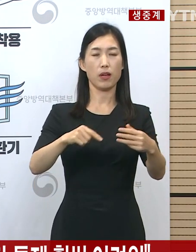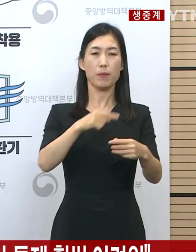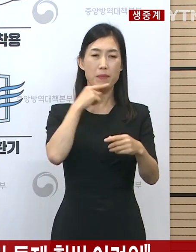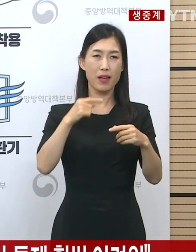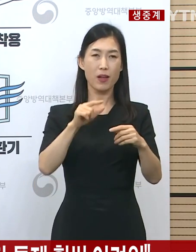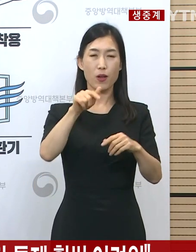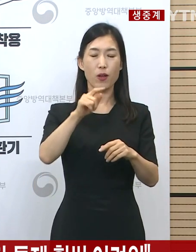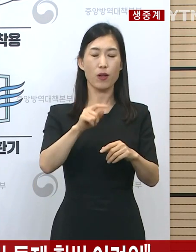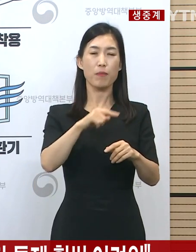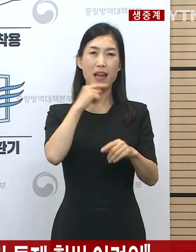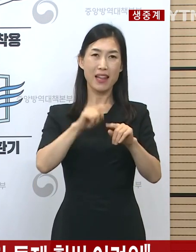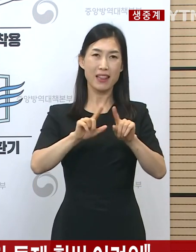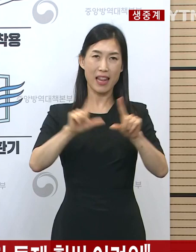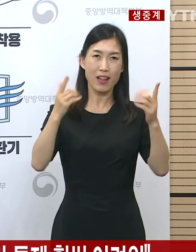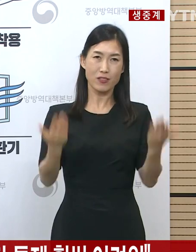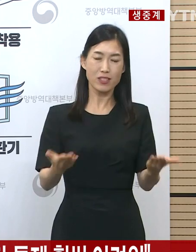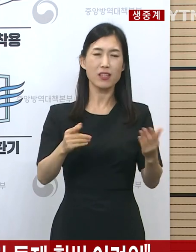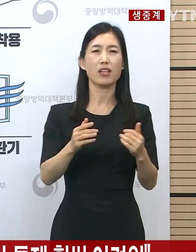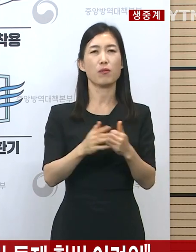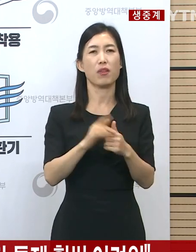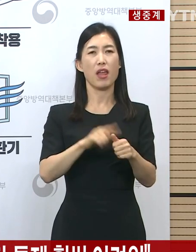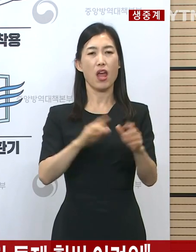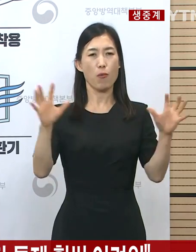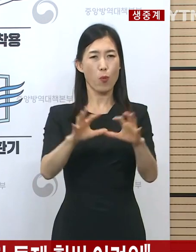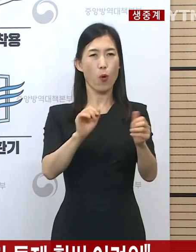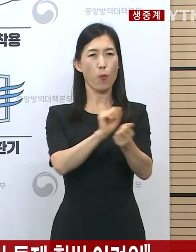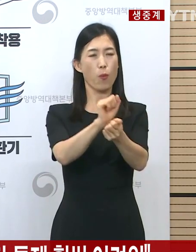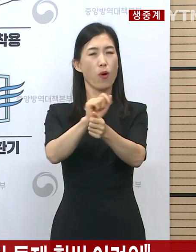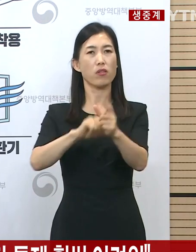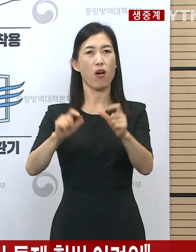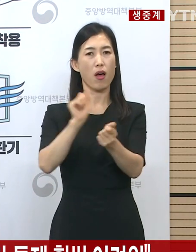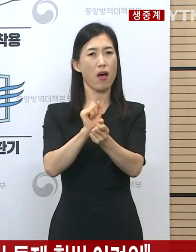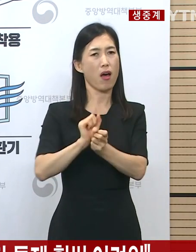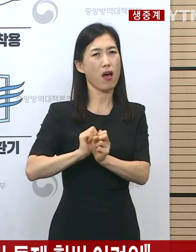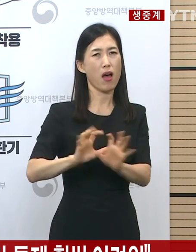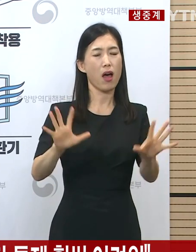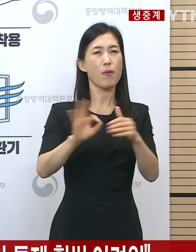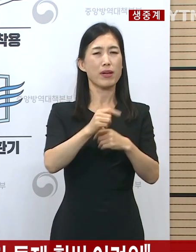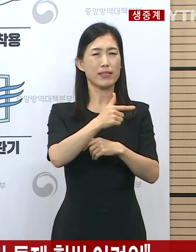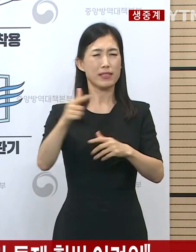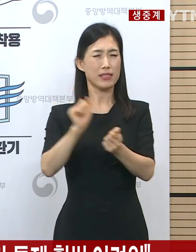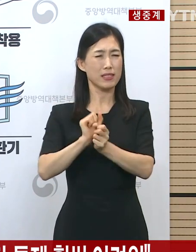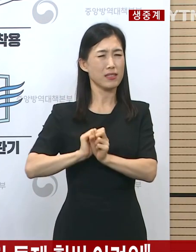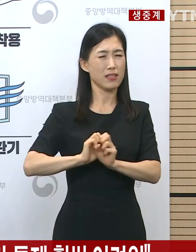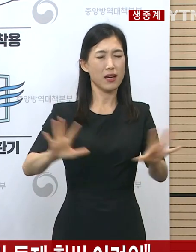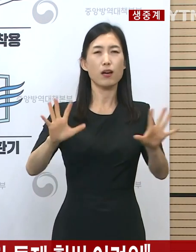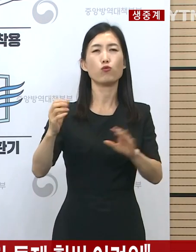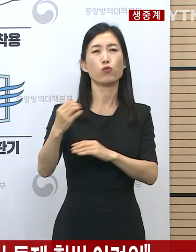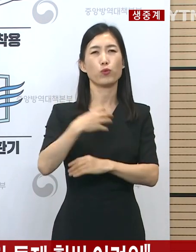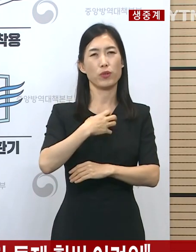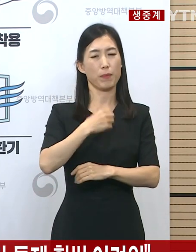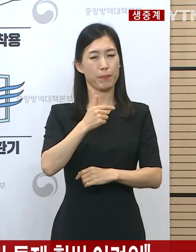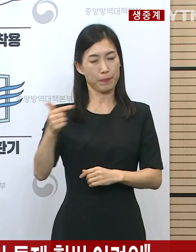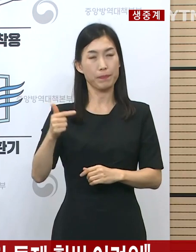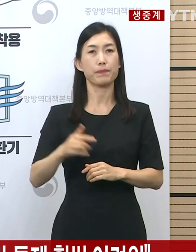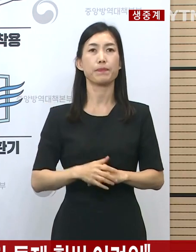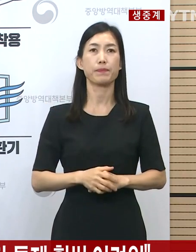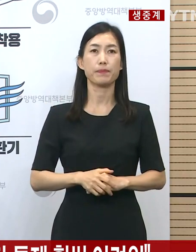등으로 델타 바이러스가 전파되어 증폭된다면 대규모 유행으로 진행될 위험이 매우